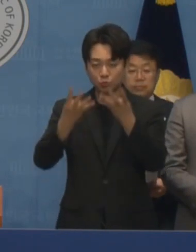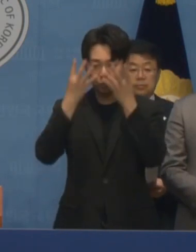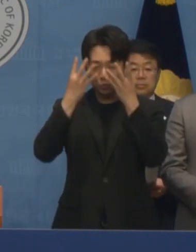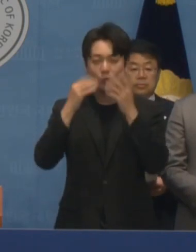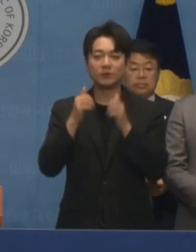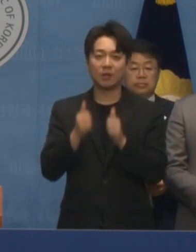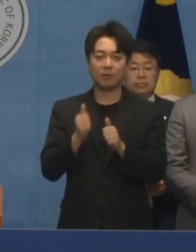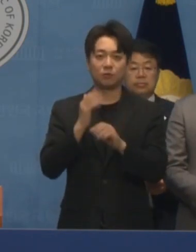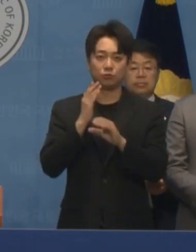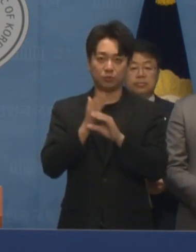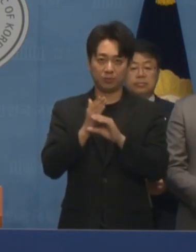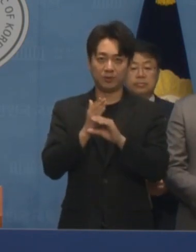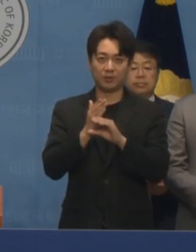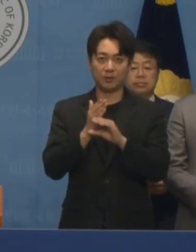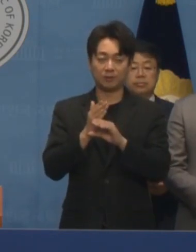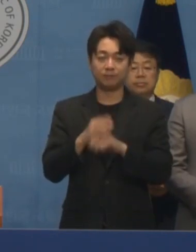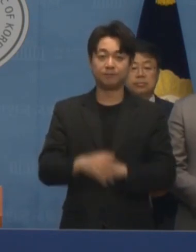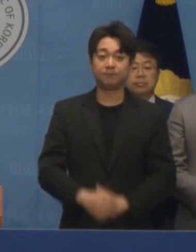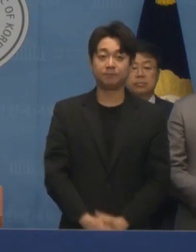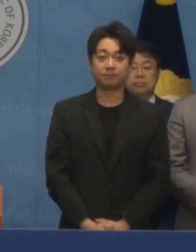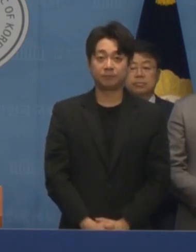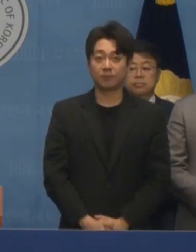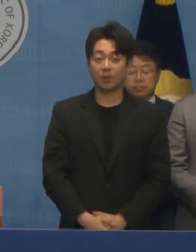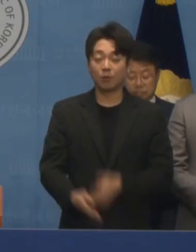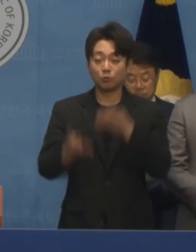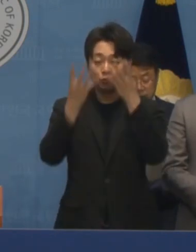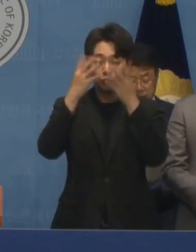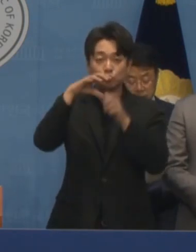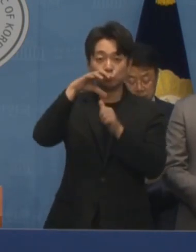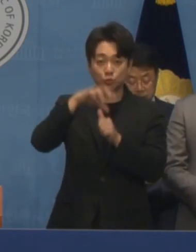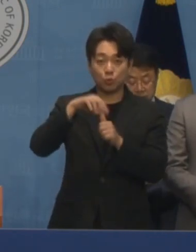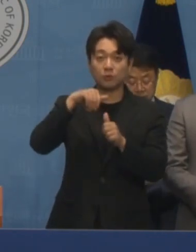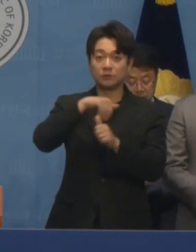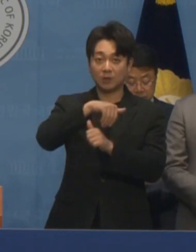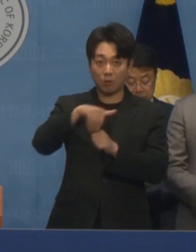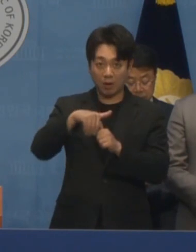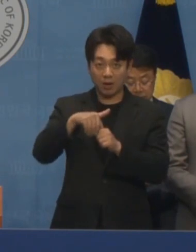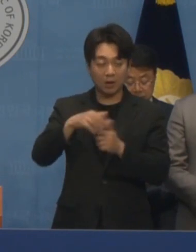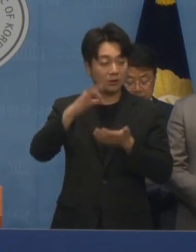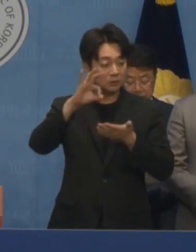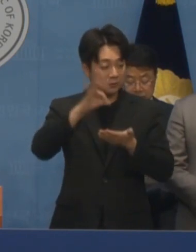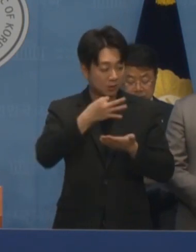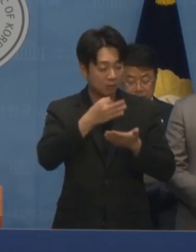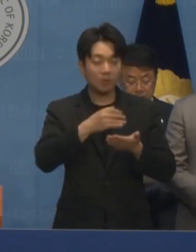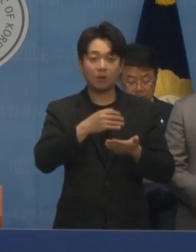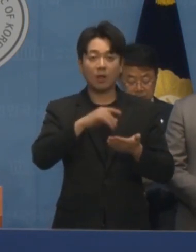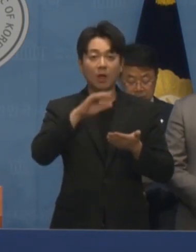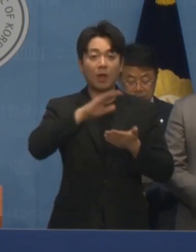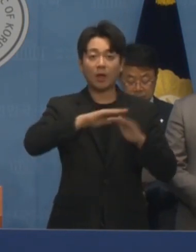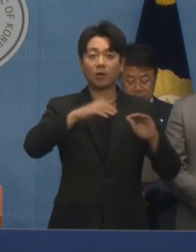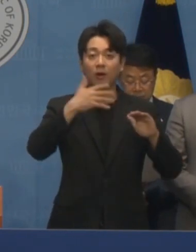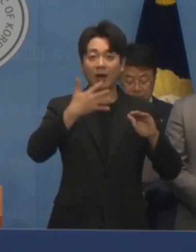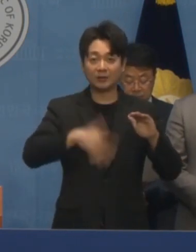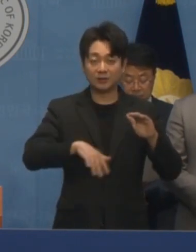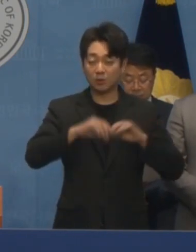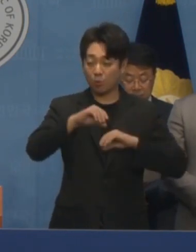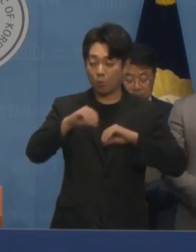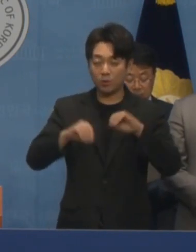있습니다. 구속된 상태에서도 체불임금은 제대로 변제하지 않고 보석을